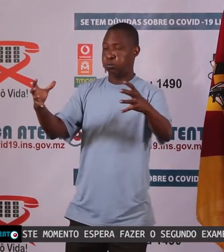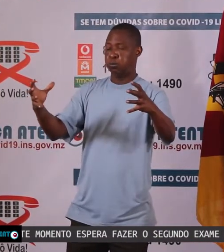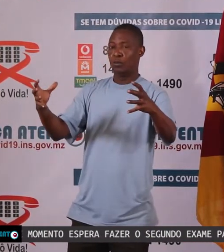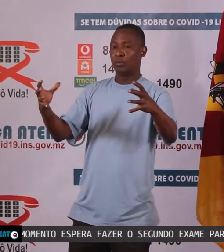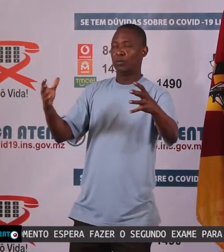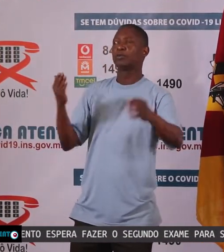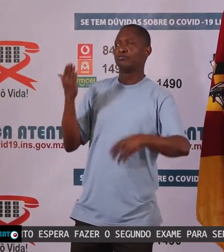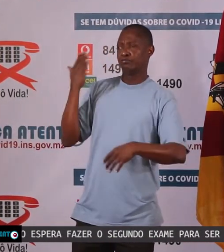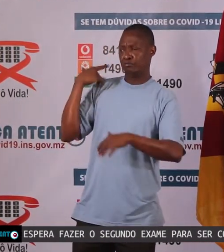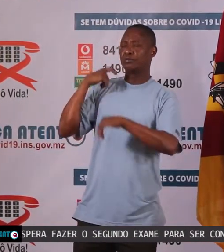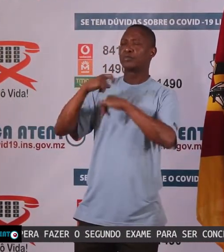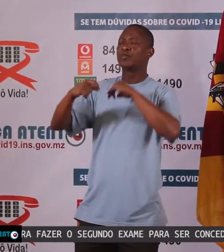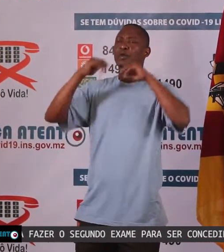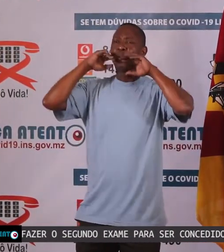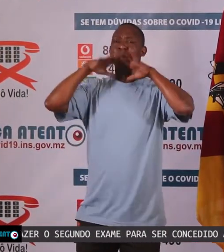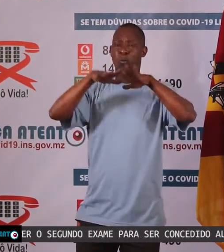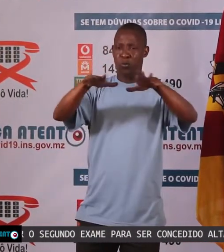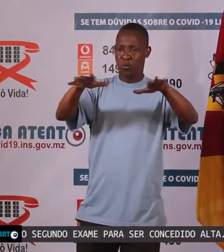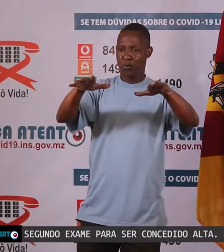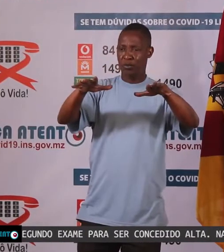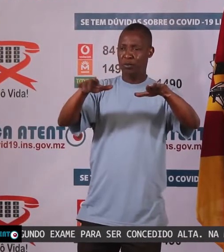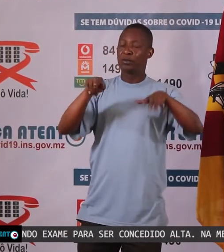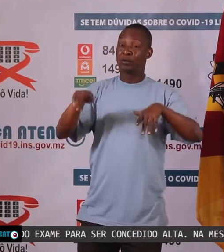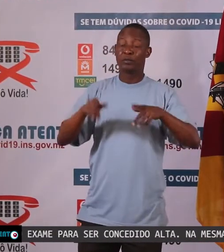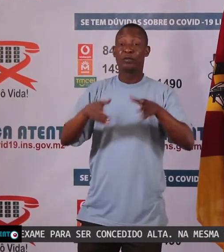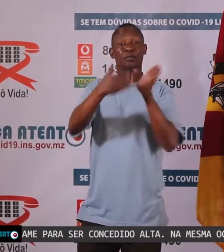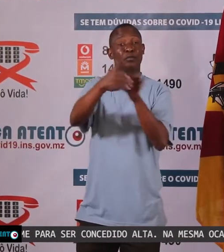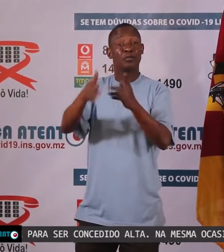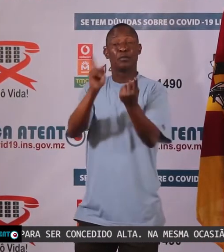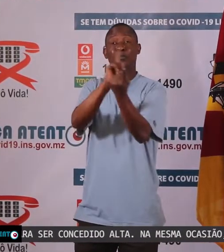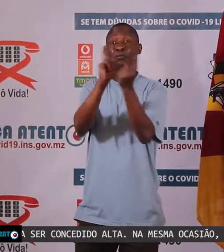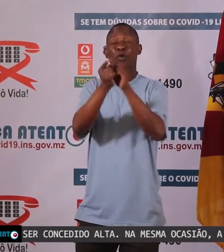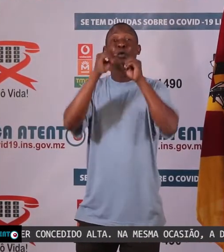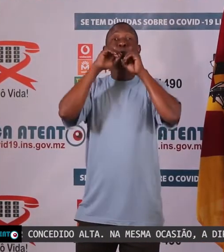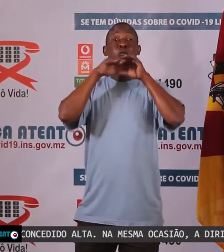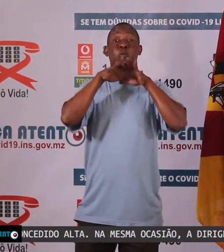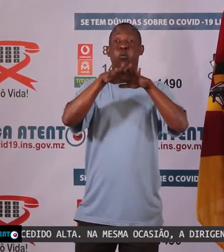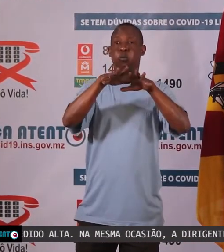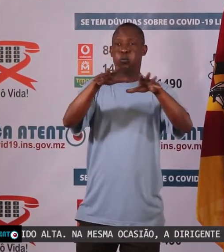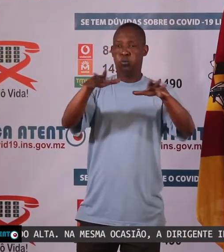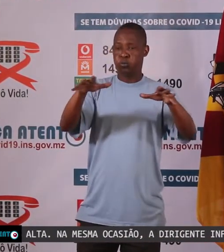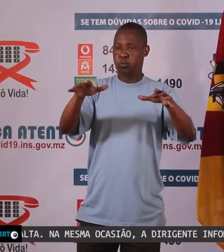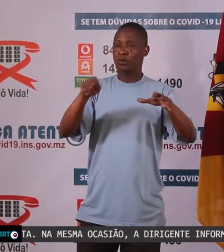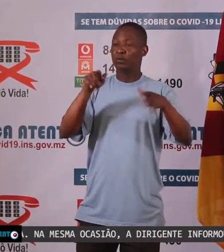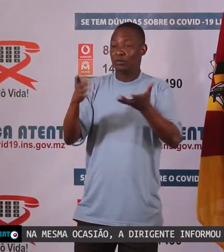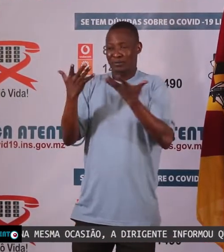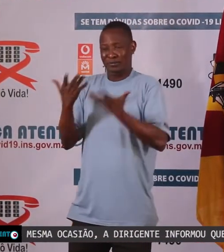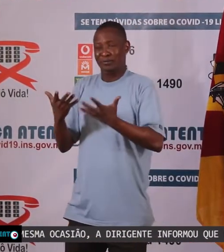semana. Elevada transmissibilidade interpessoal, atualmente superior à média